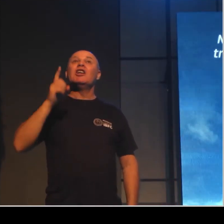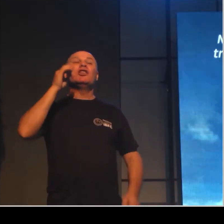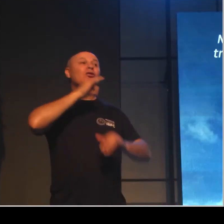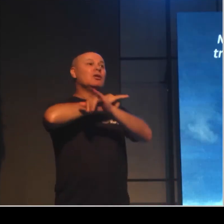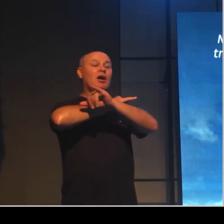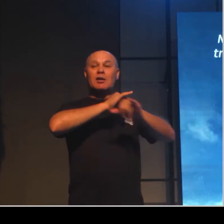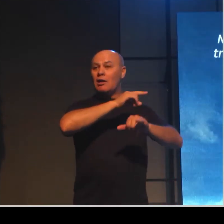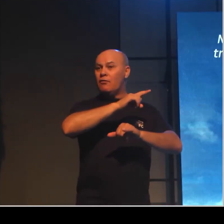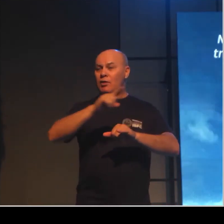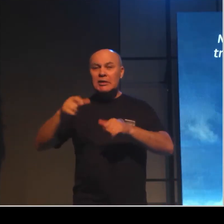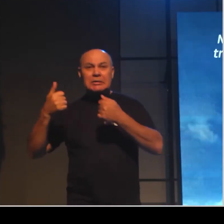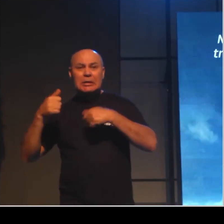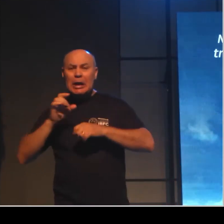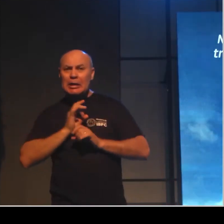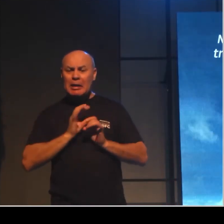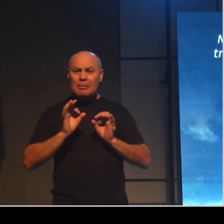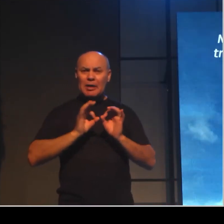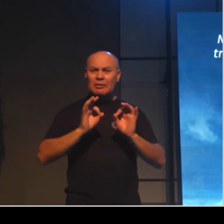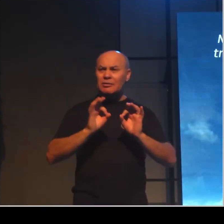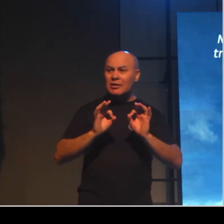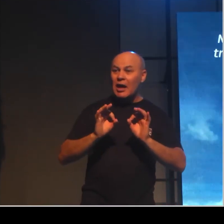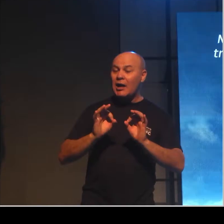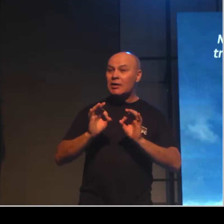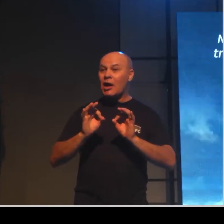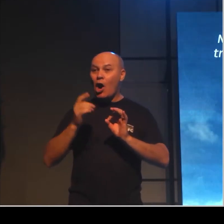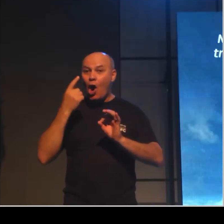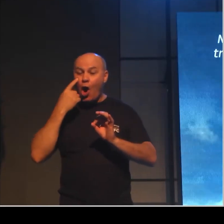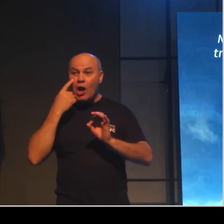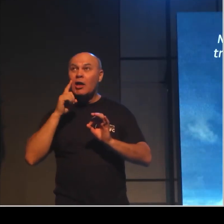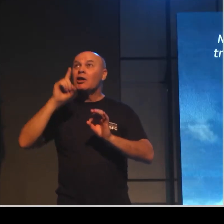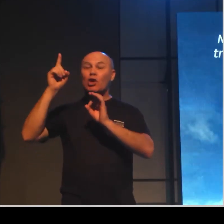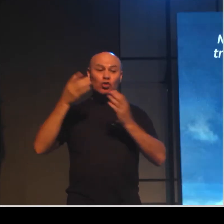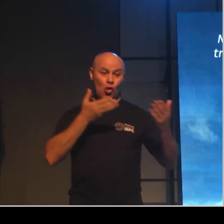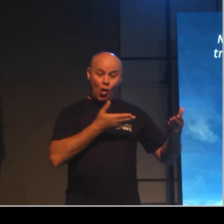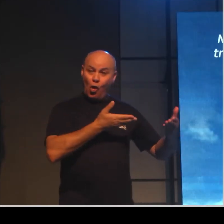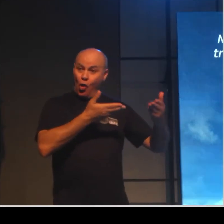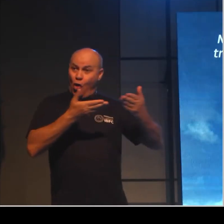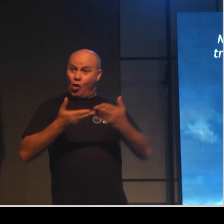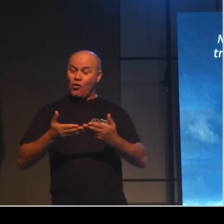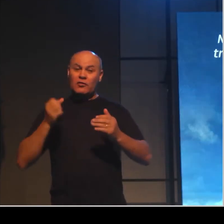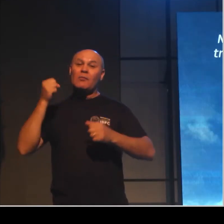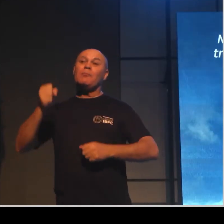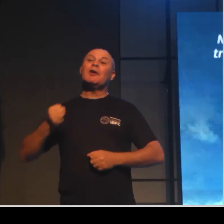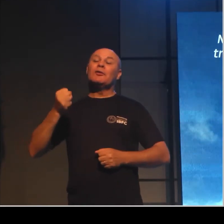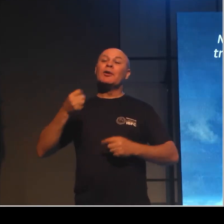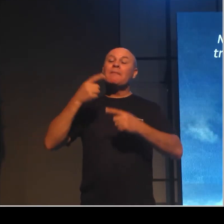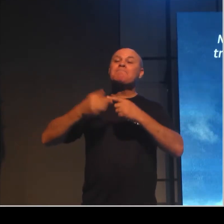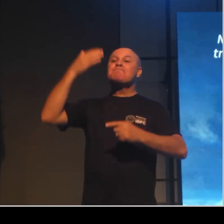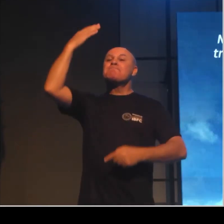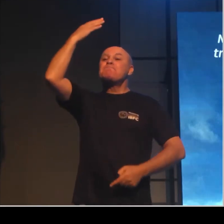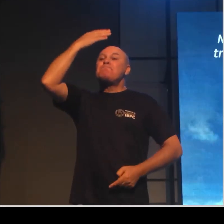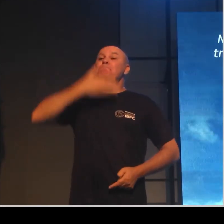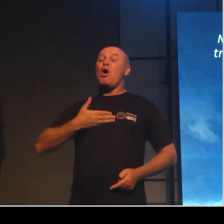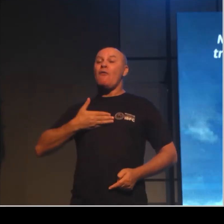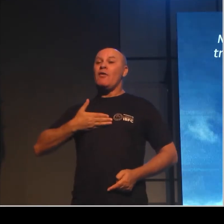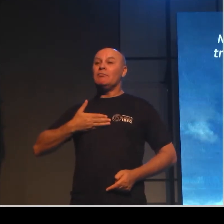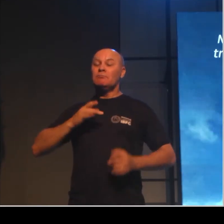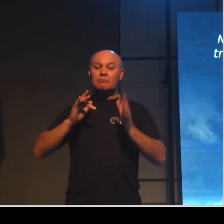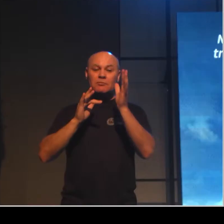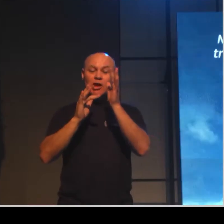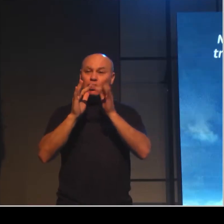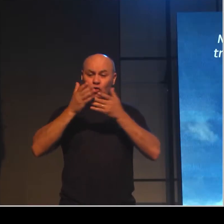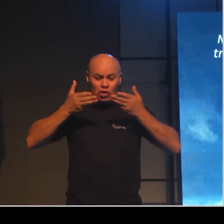Justamente começou com eles para provar o que Deus está dizendo, o nascimento de Jesus, a intervenção de Deus na história